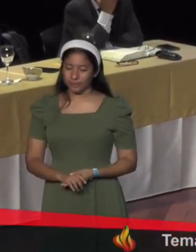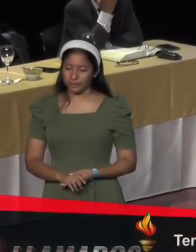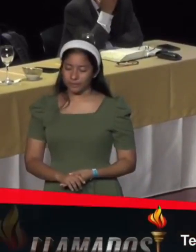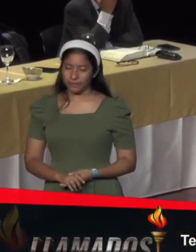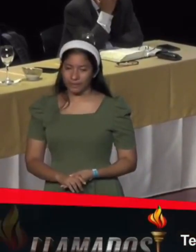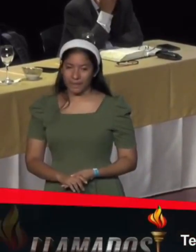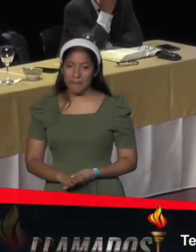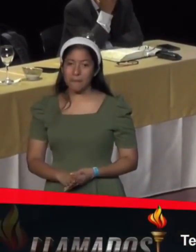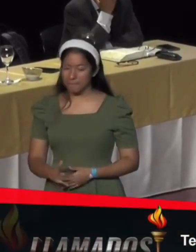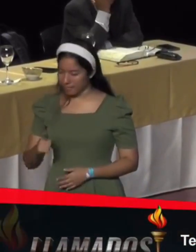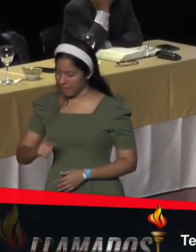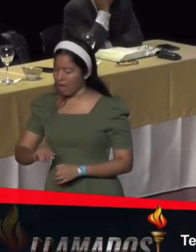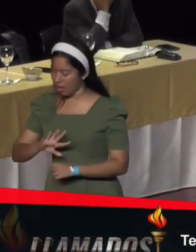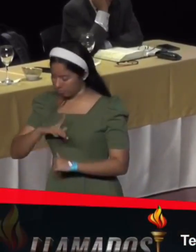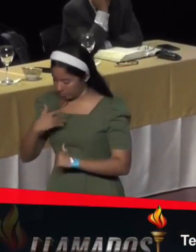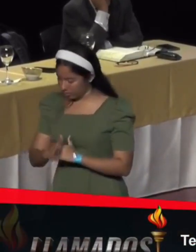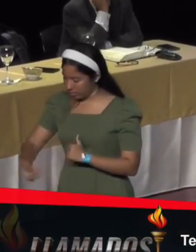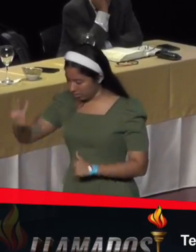Iba David,